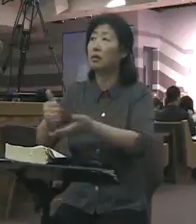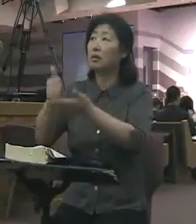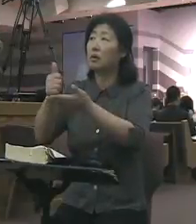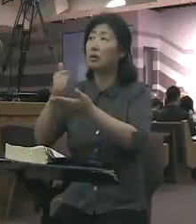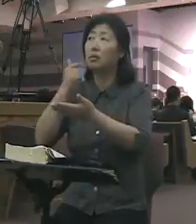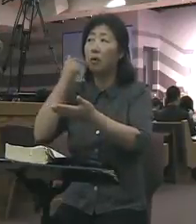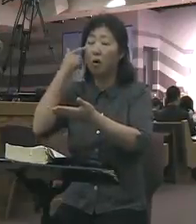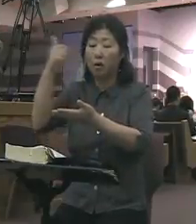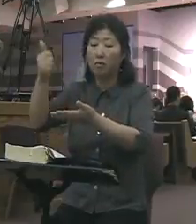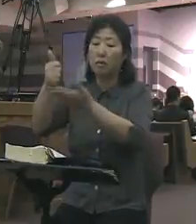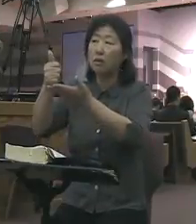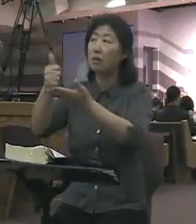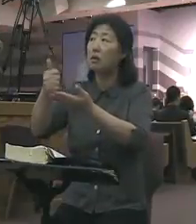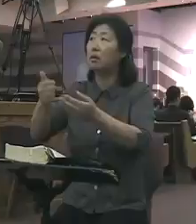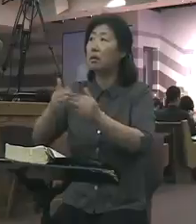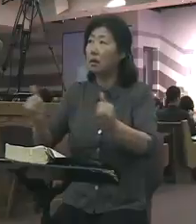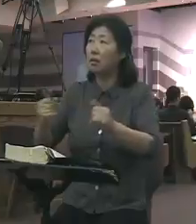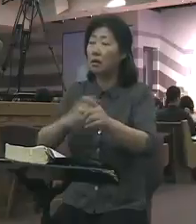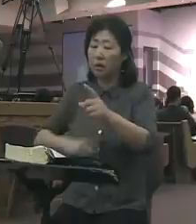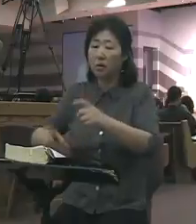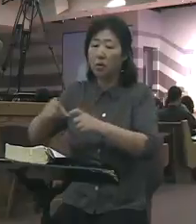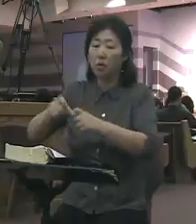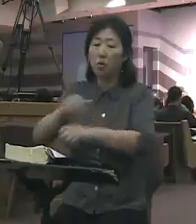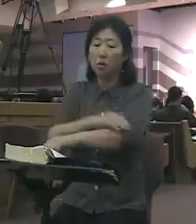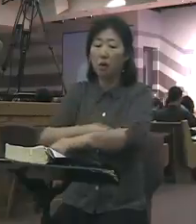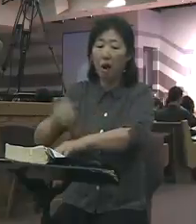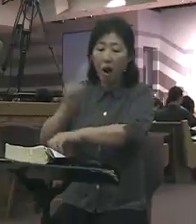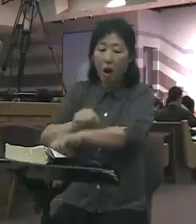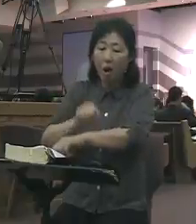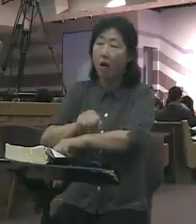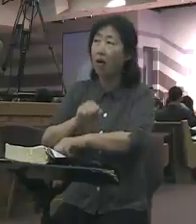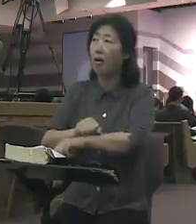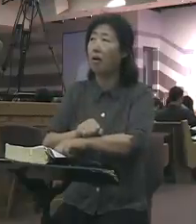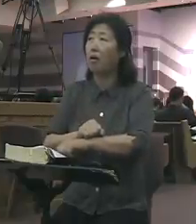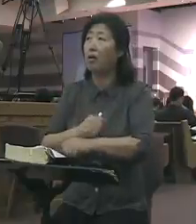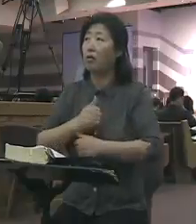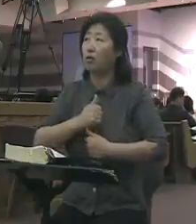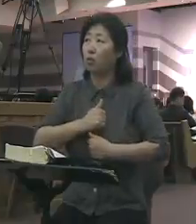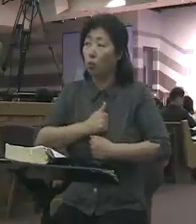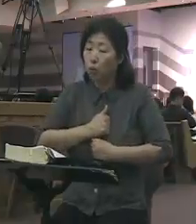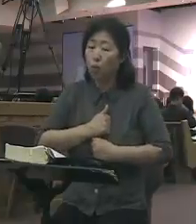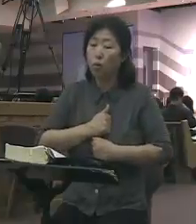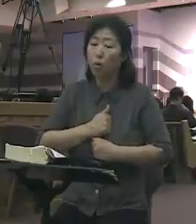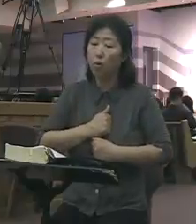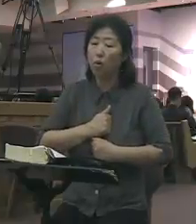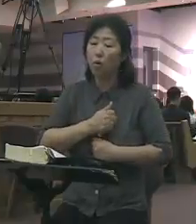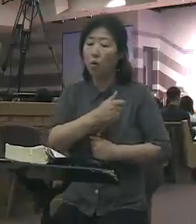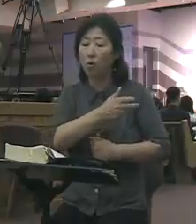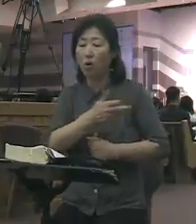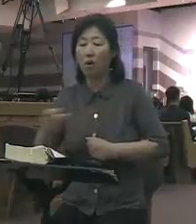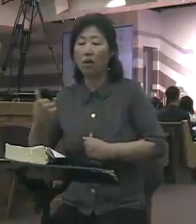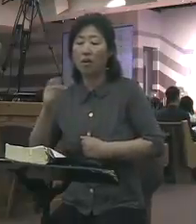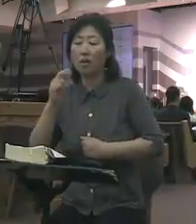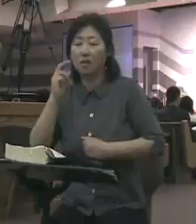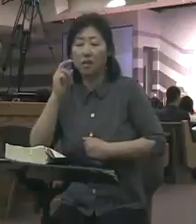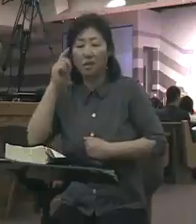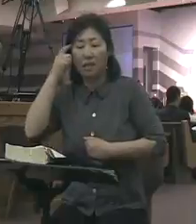목사이기 때문에 더 잘하려고, 더 조심하려고 굉장히 신경을 썼던 것 같아요. 그때만